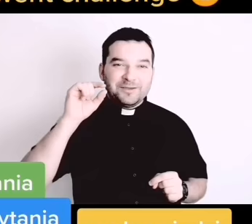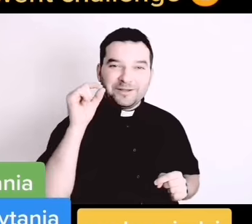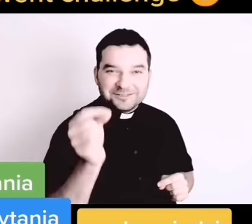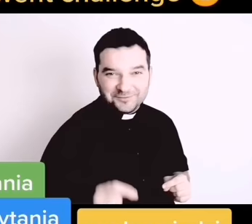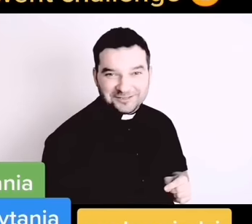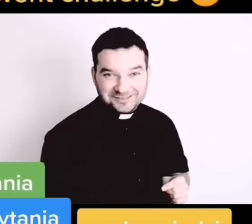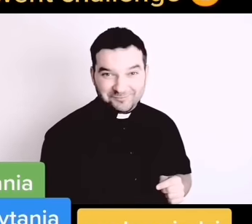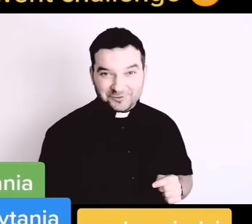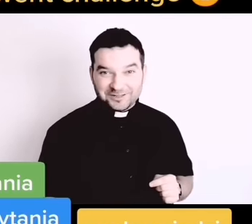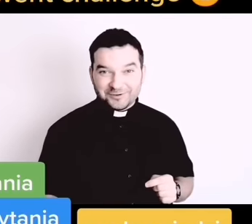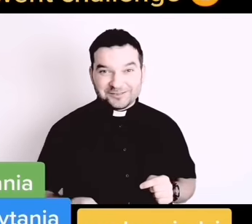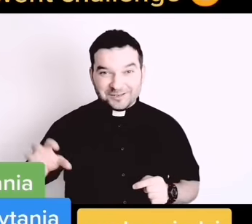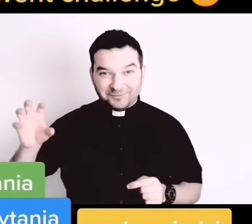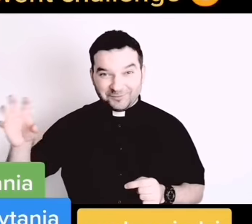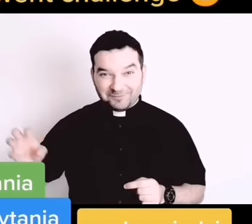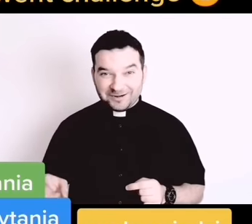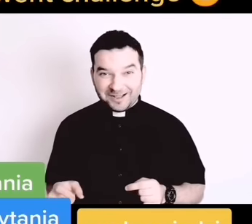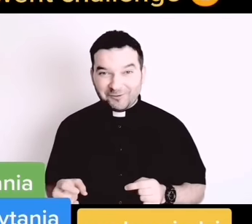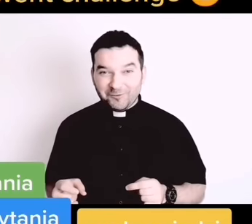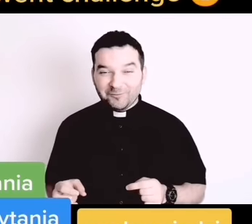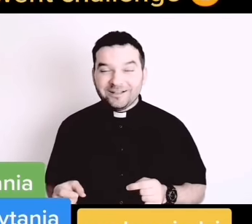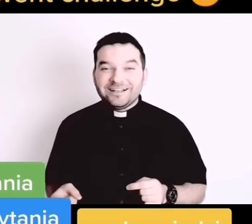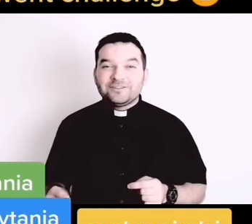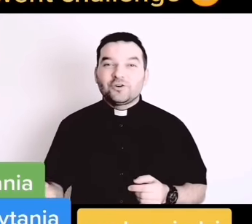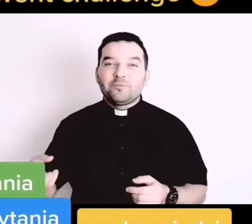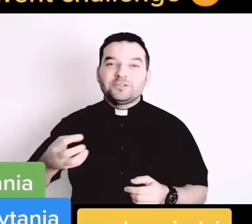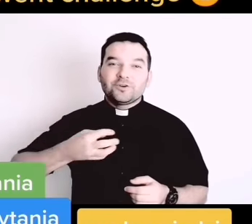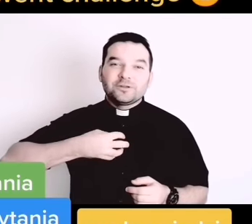nie będzie więcej w Boże Narodzenie w tabernakulum, tylko